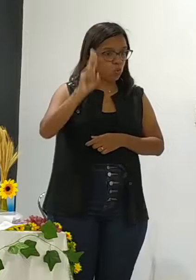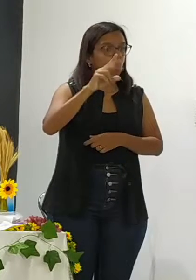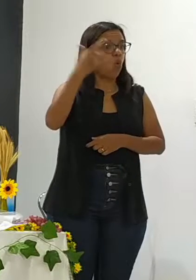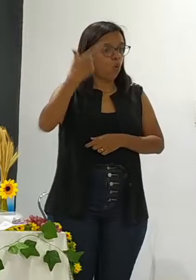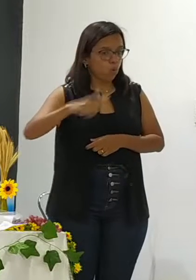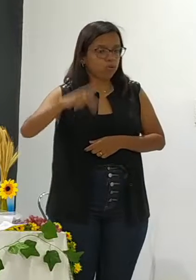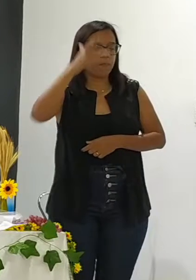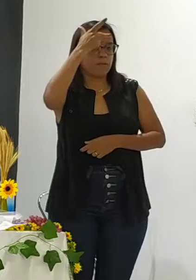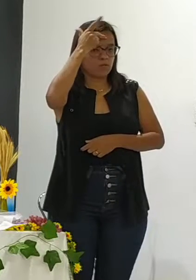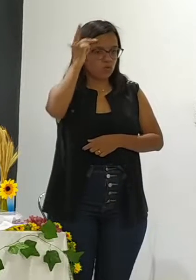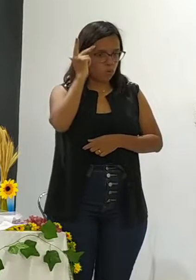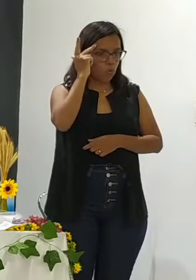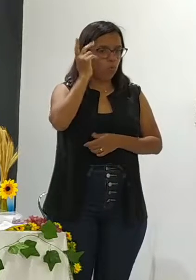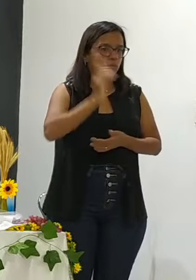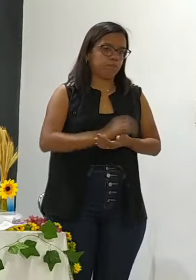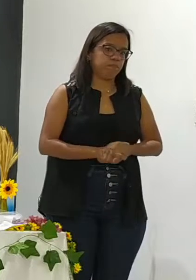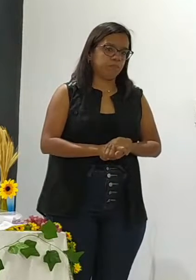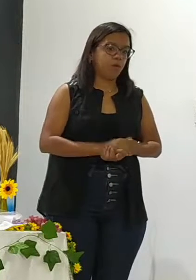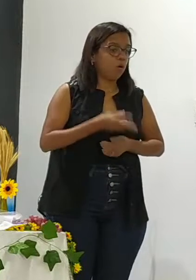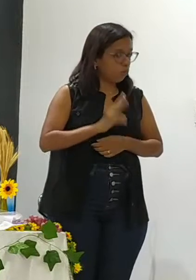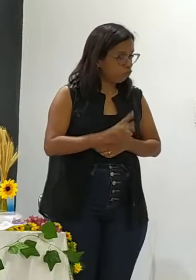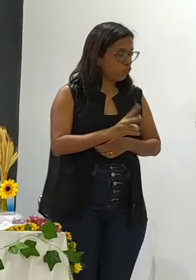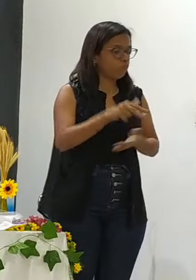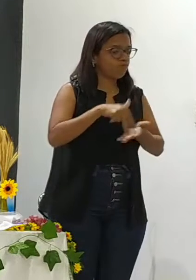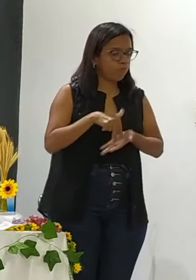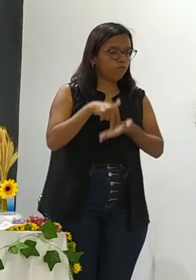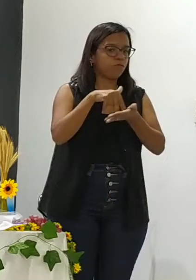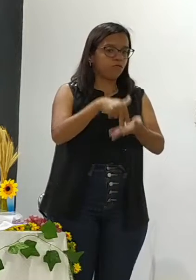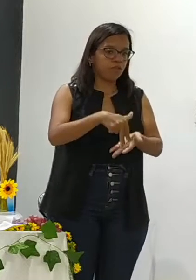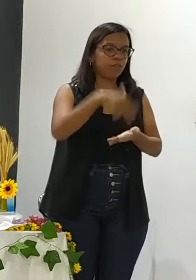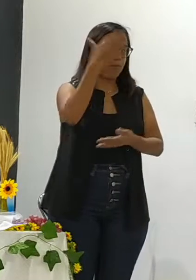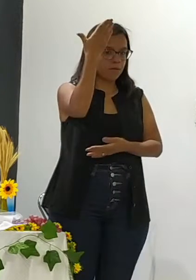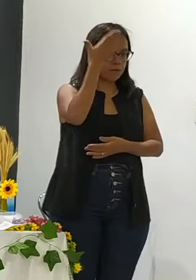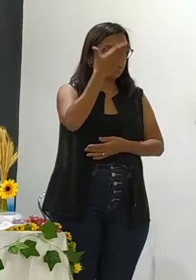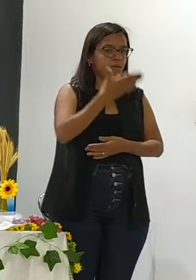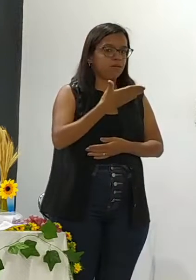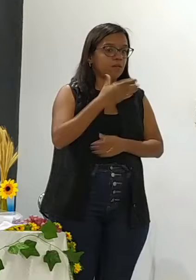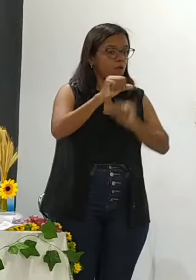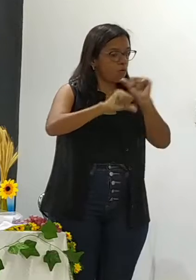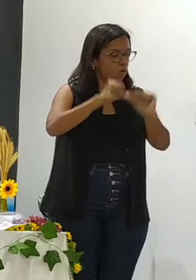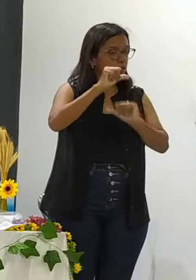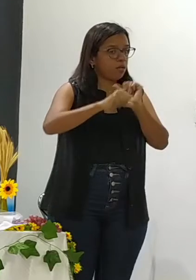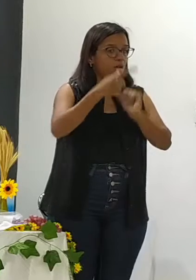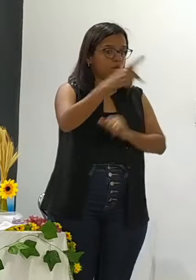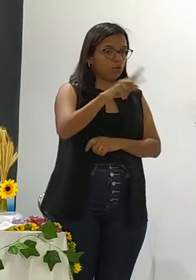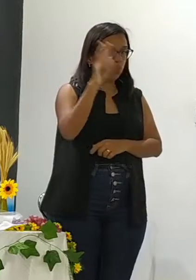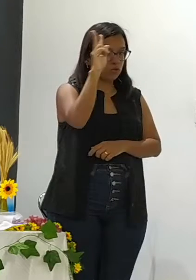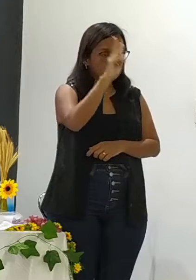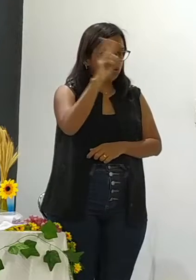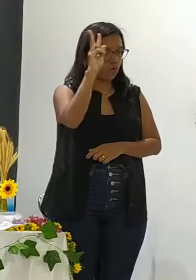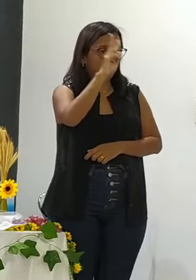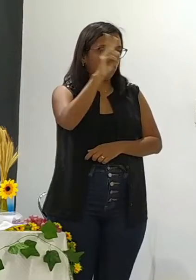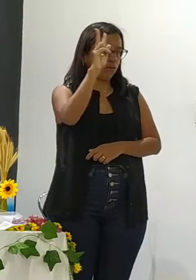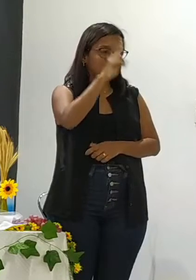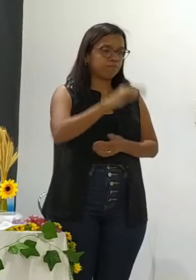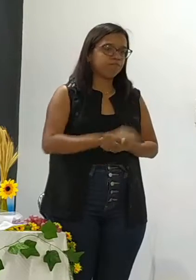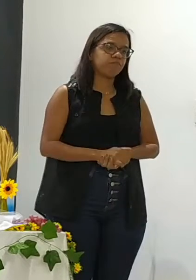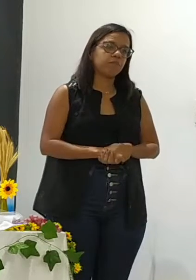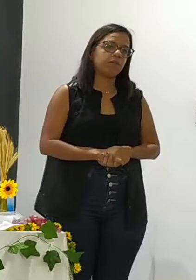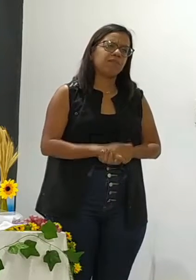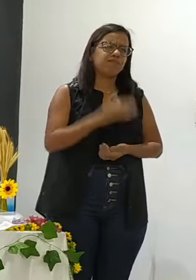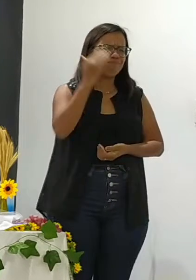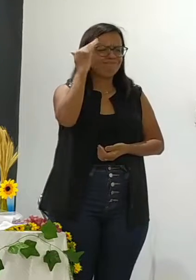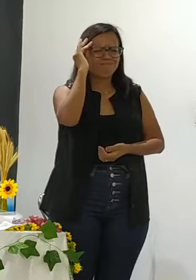minha presença, continua tu caminhando na minha presença, porque eu mudaria a tua história. Mas eu ainda